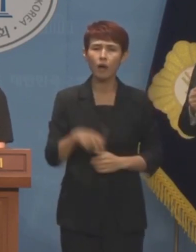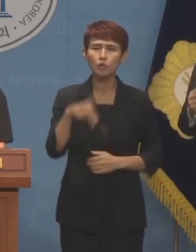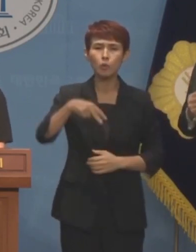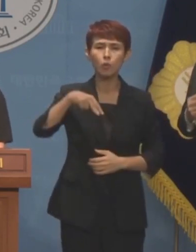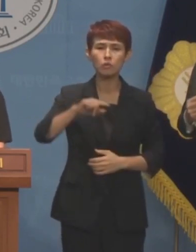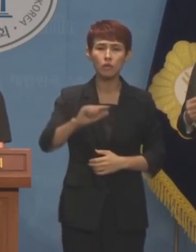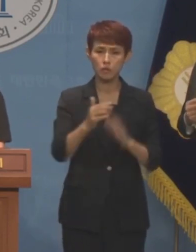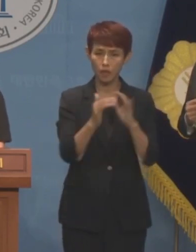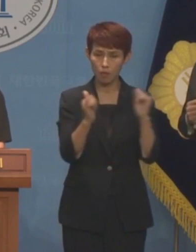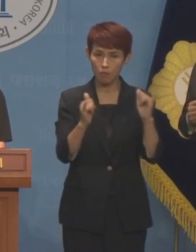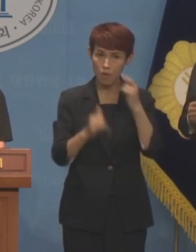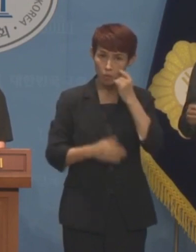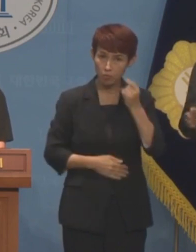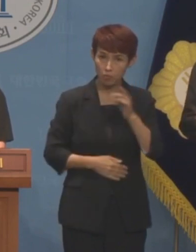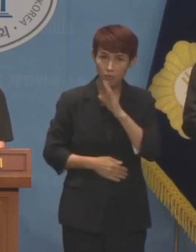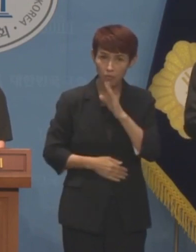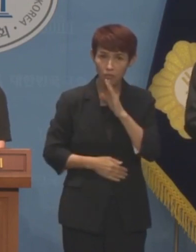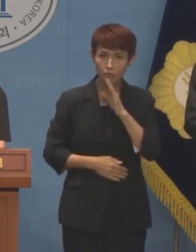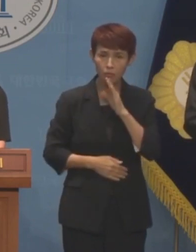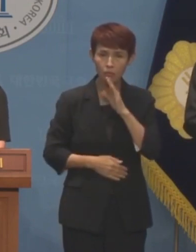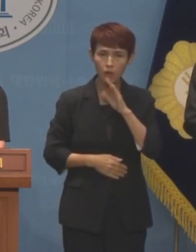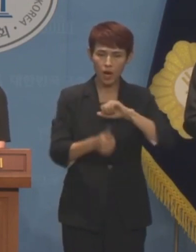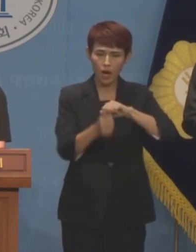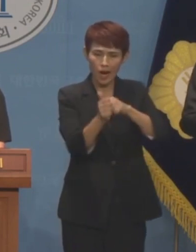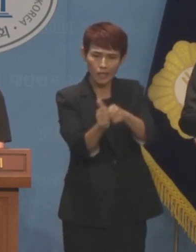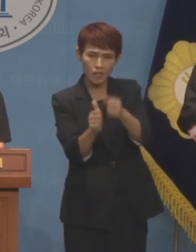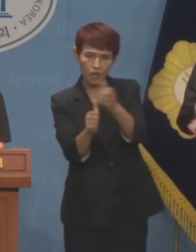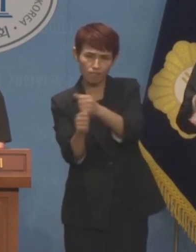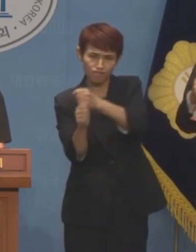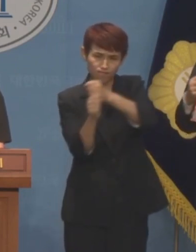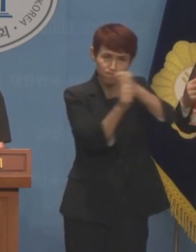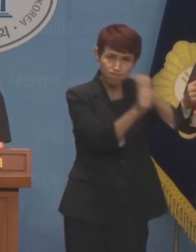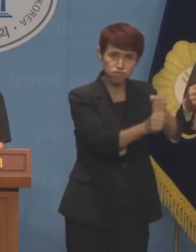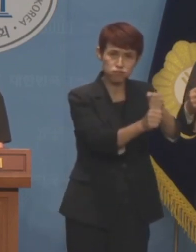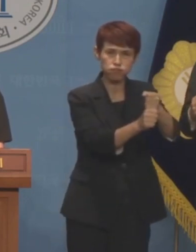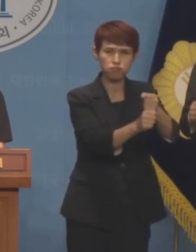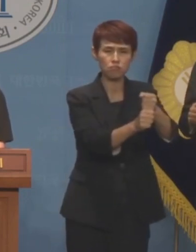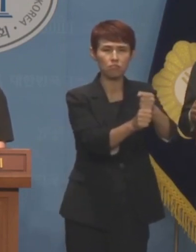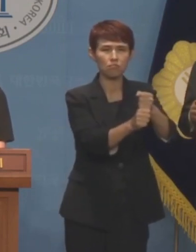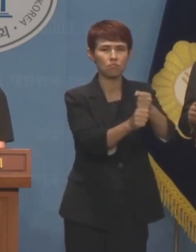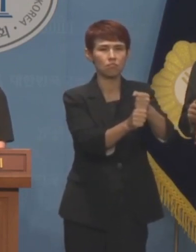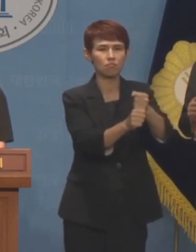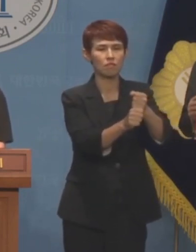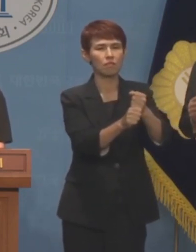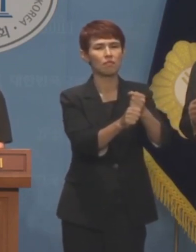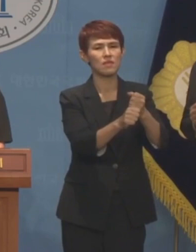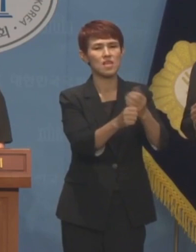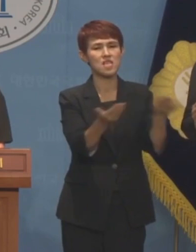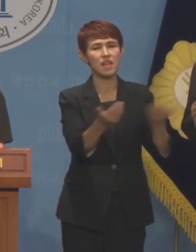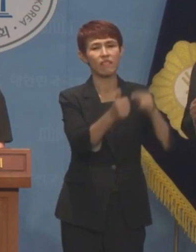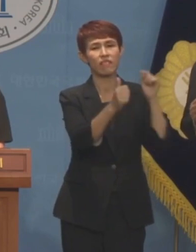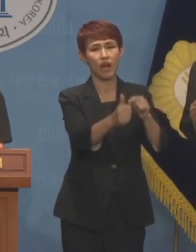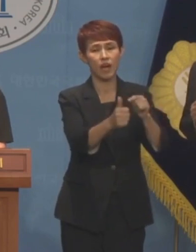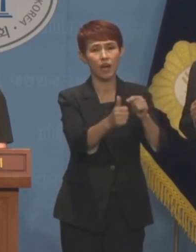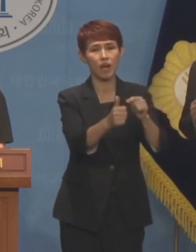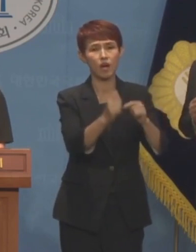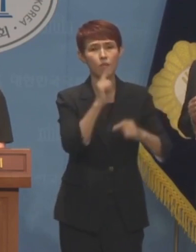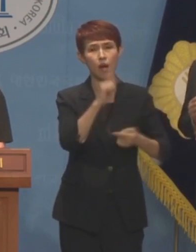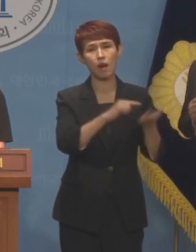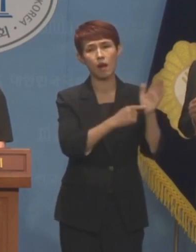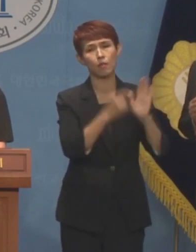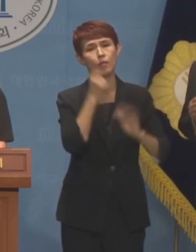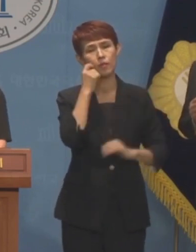조선인들의 국적이 일본이면 강제징용이란 단어는 성립이 되지 않습니다. 그리고 독립운동이란 단어도 성립되지